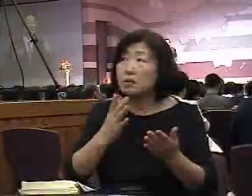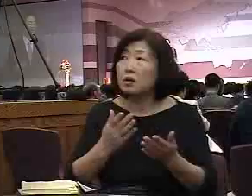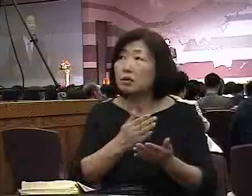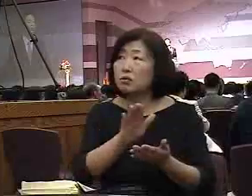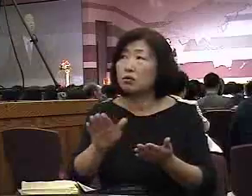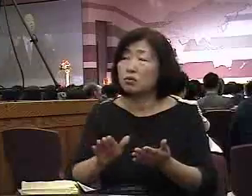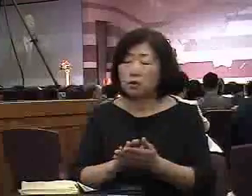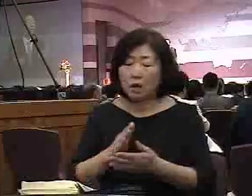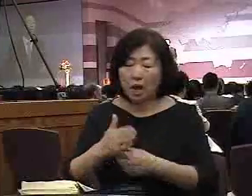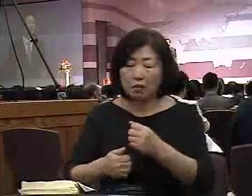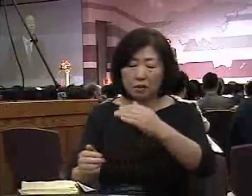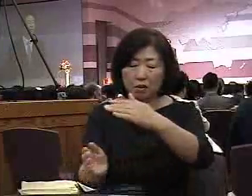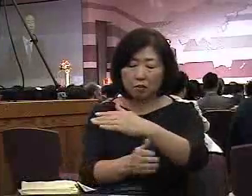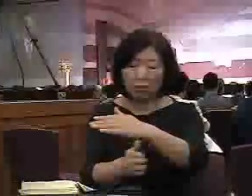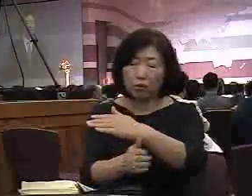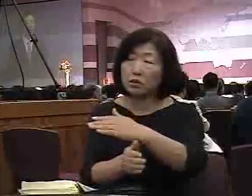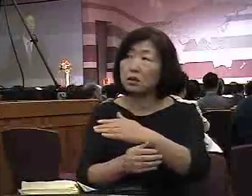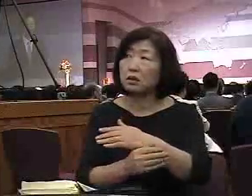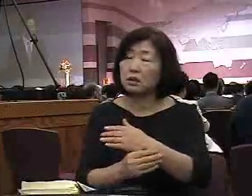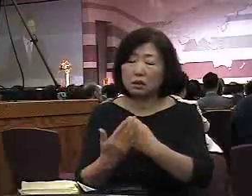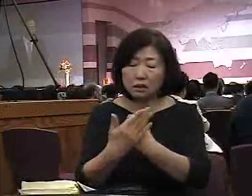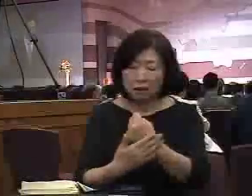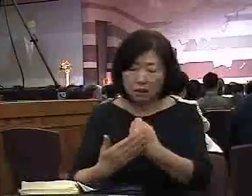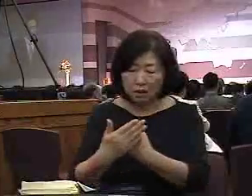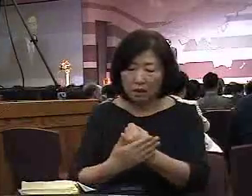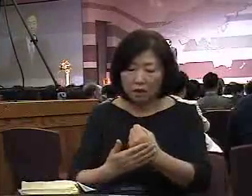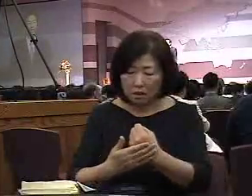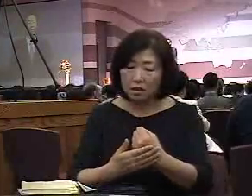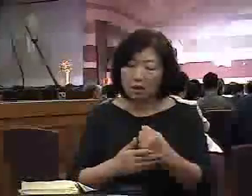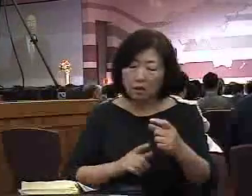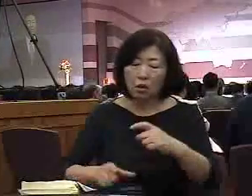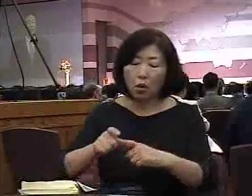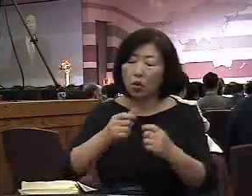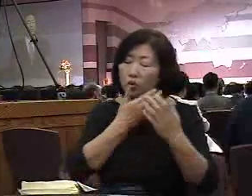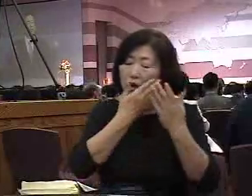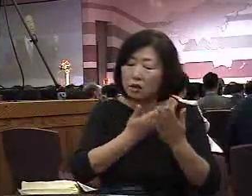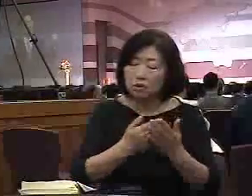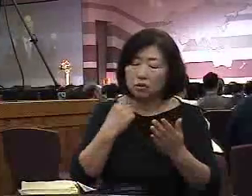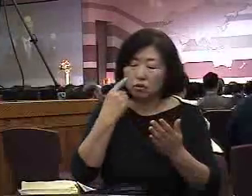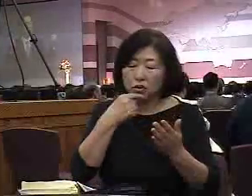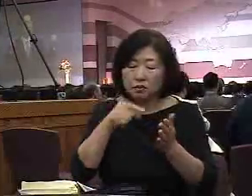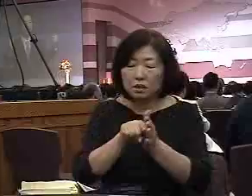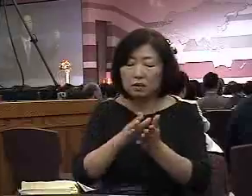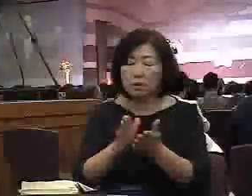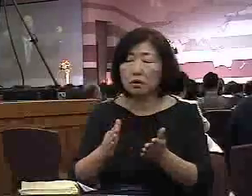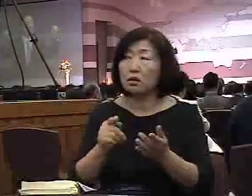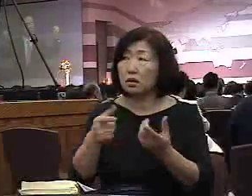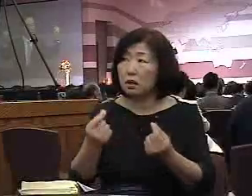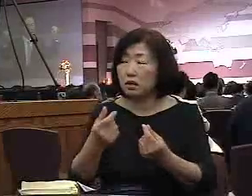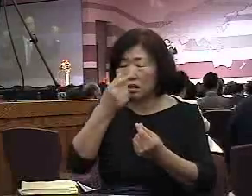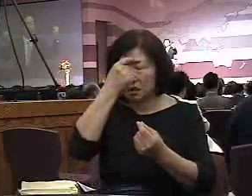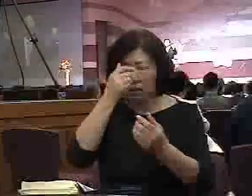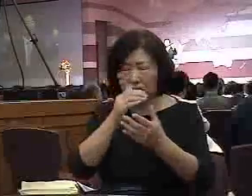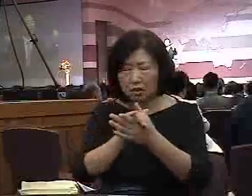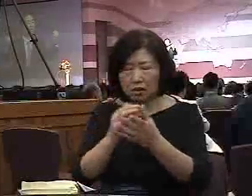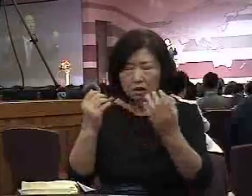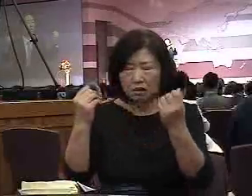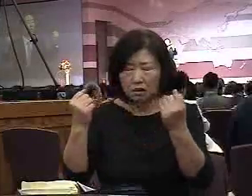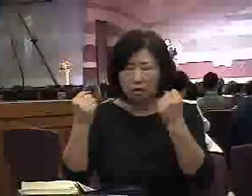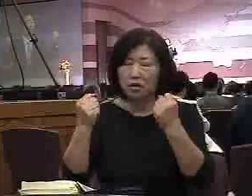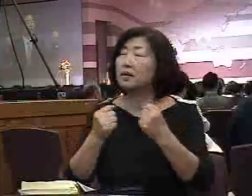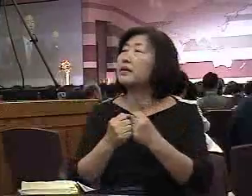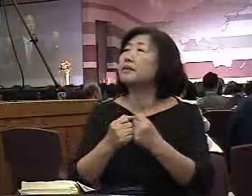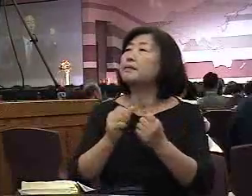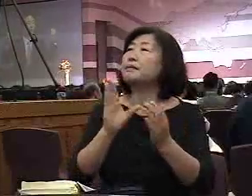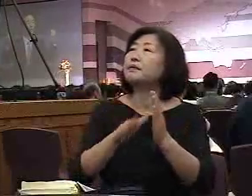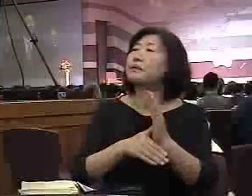우리를 하나님이 비우시는 은혜가 더 귀한 줄로 믿습니다. 우리 이렇게 막 기도할 때 막 이렇게